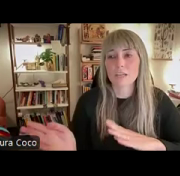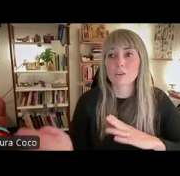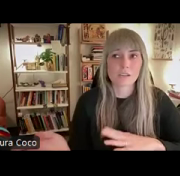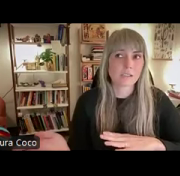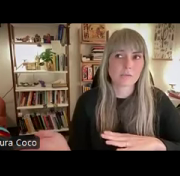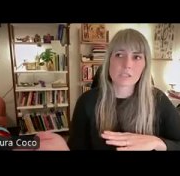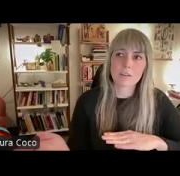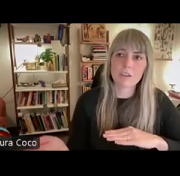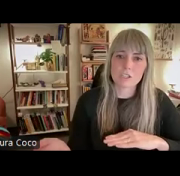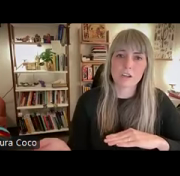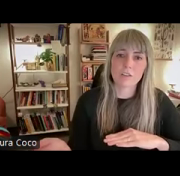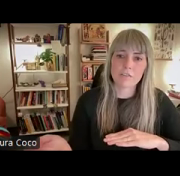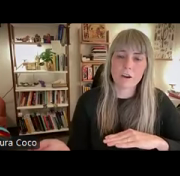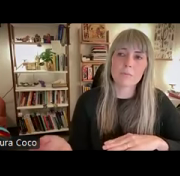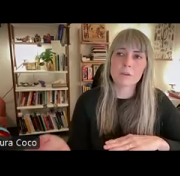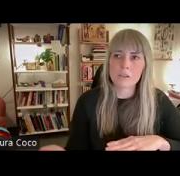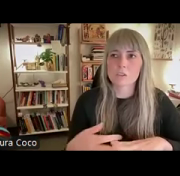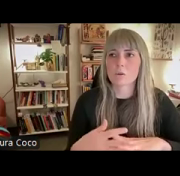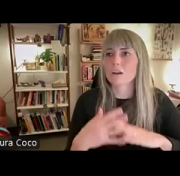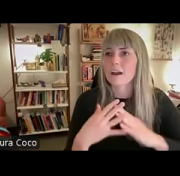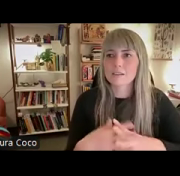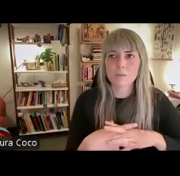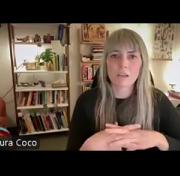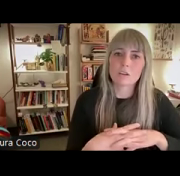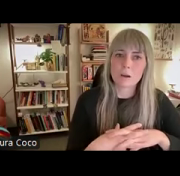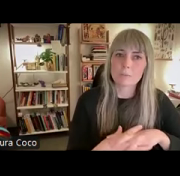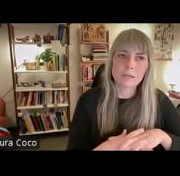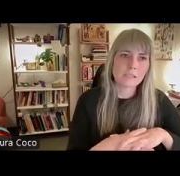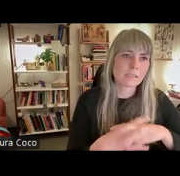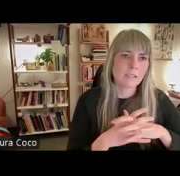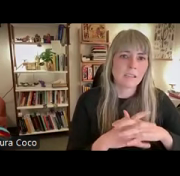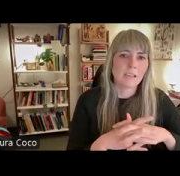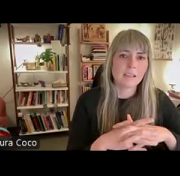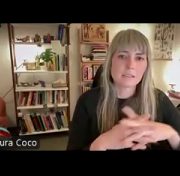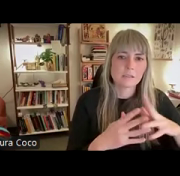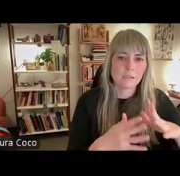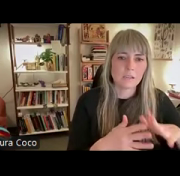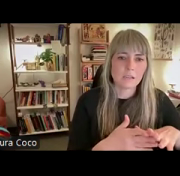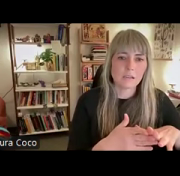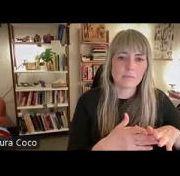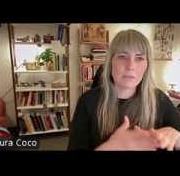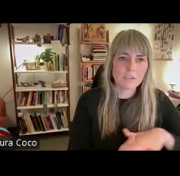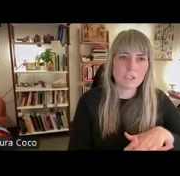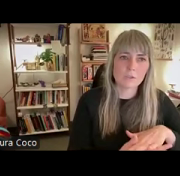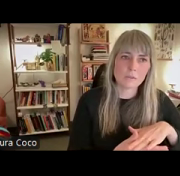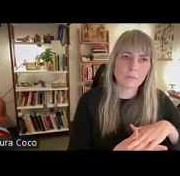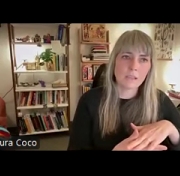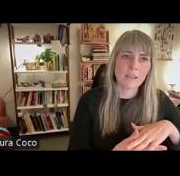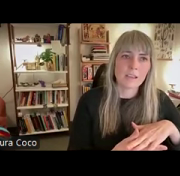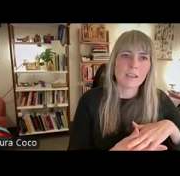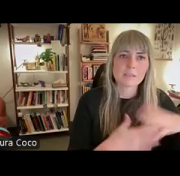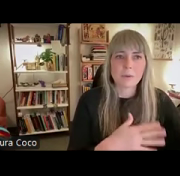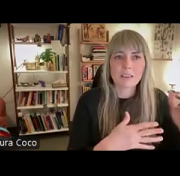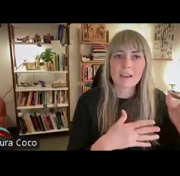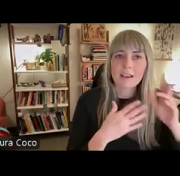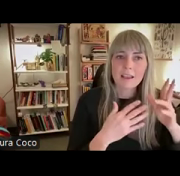pérdida auditiva, esto también puede liderar a un riesgo incrementado en la granja. Entonces, tiene que haber algún tipo